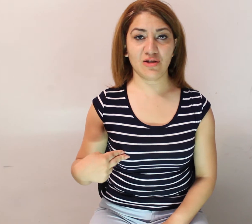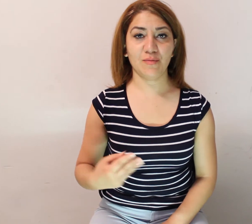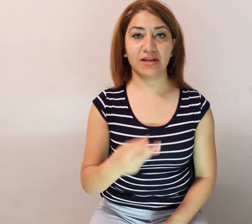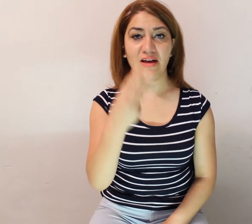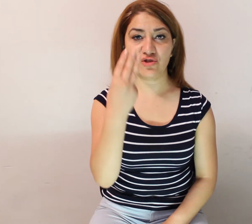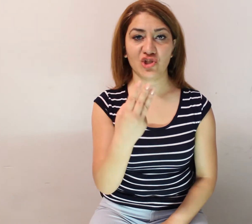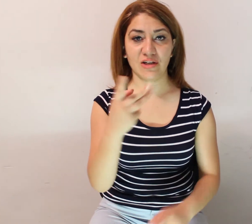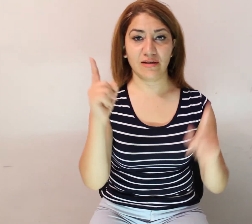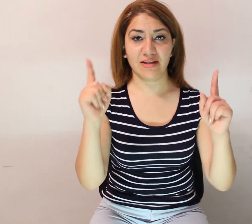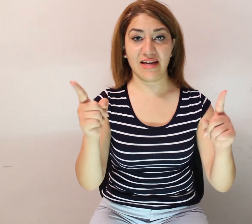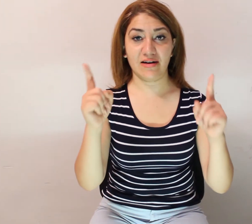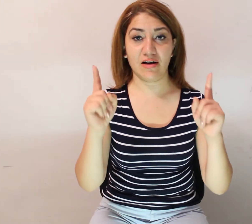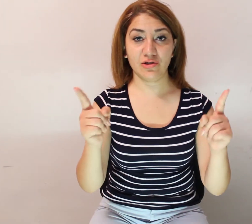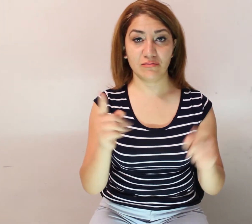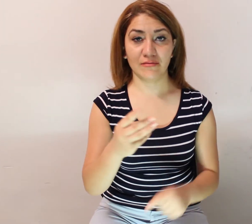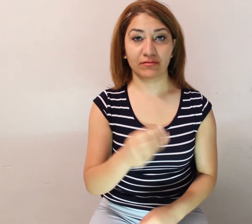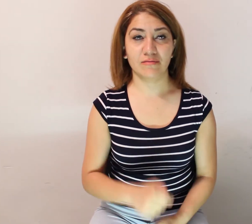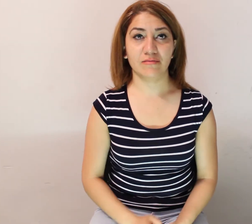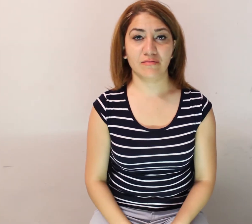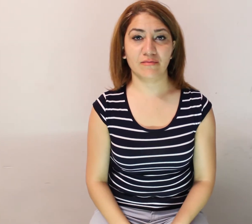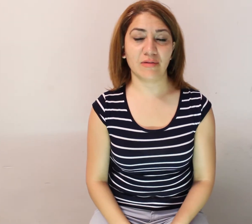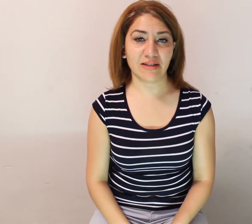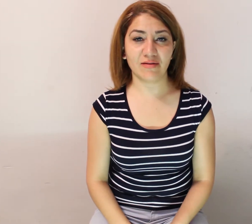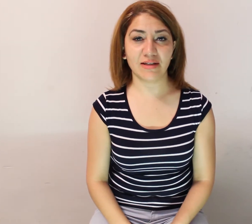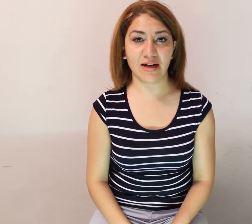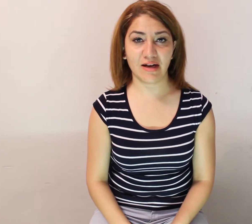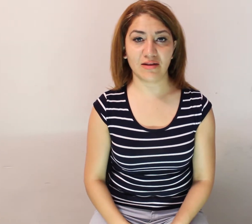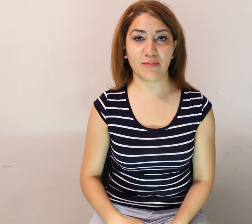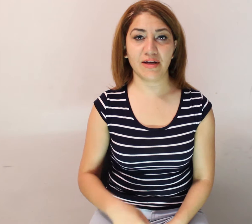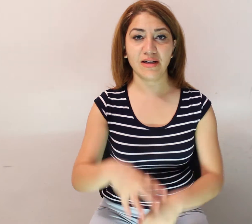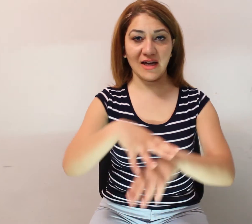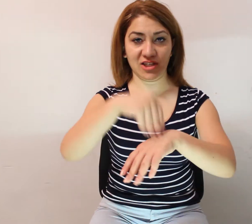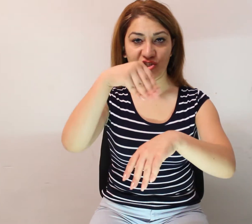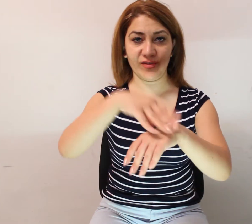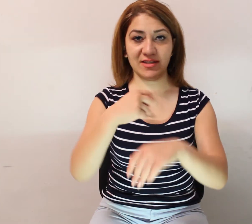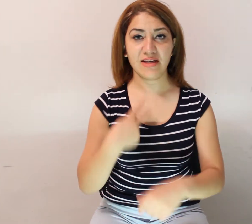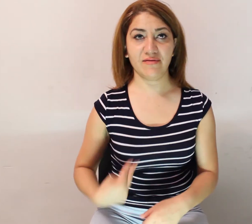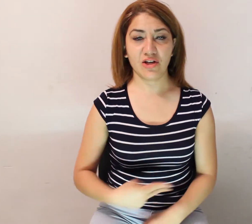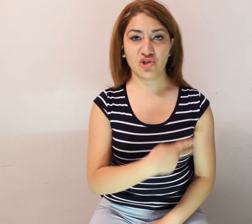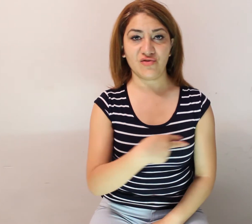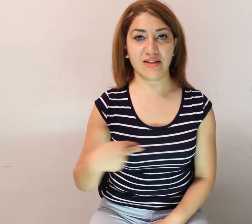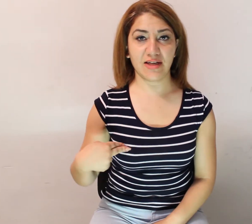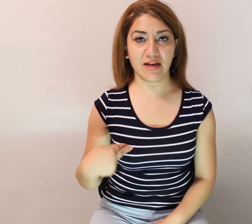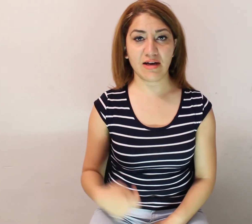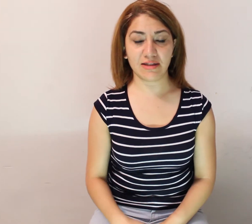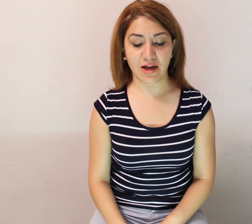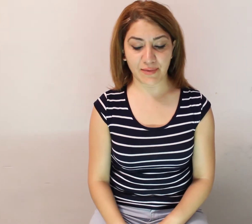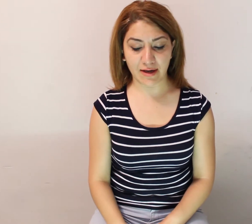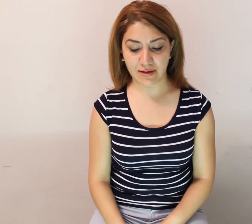ասում են նաև շ երկար, բայց ավելի գրական տարբերակը իհարկե Շվեդիա և Շվեյցարիա այս տարբերակներն